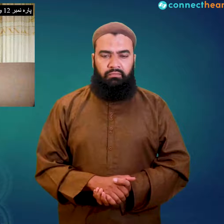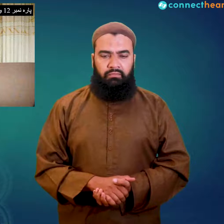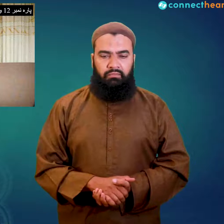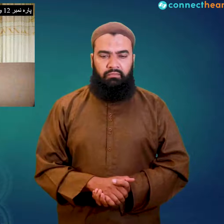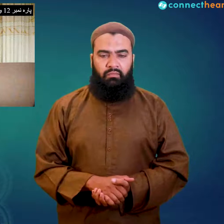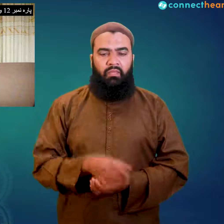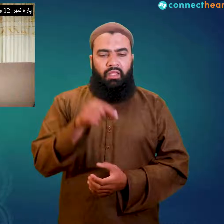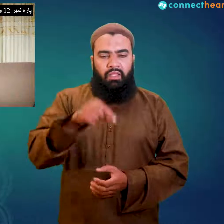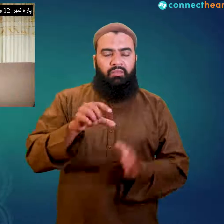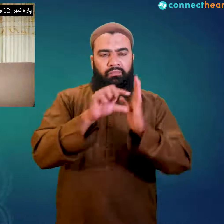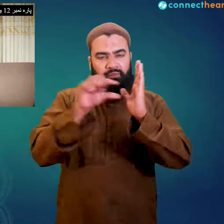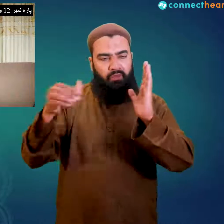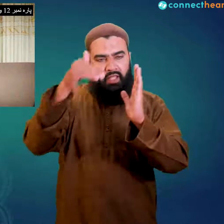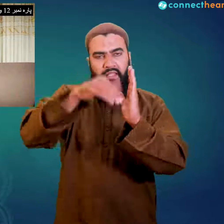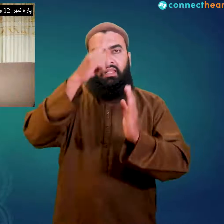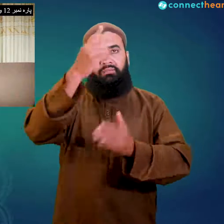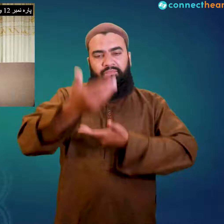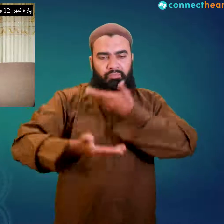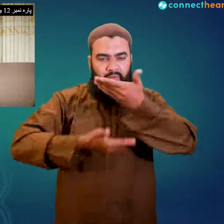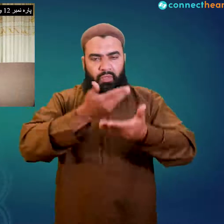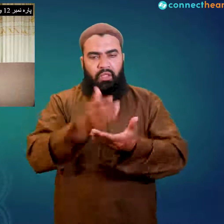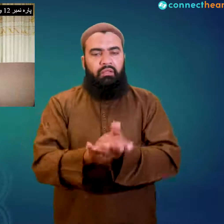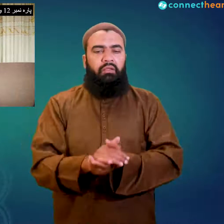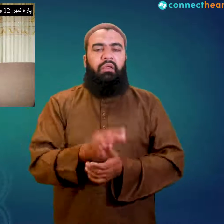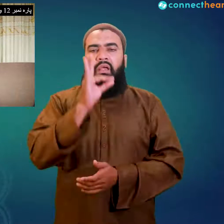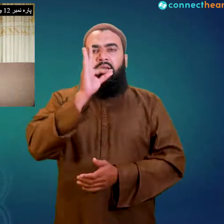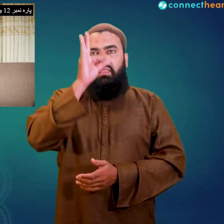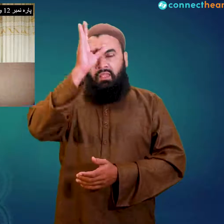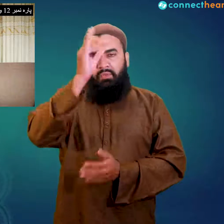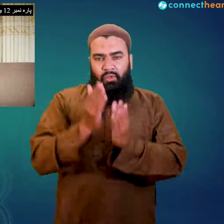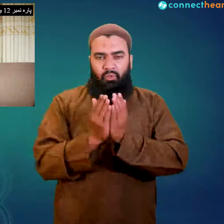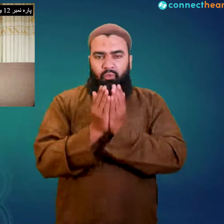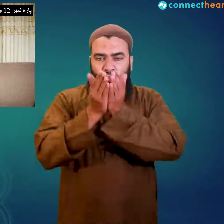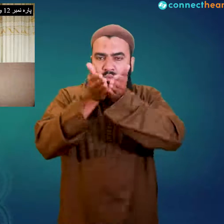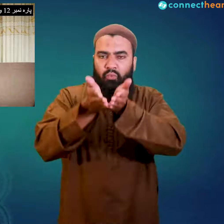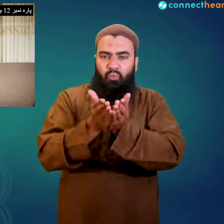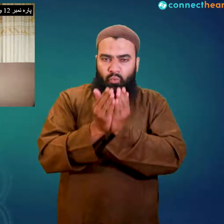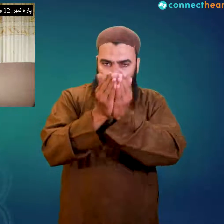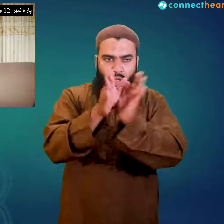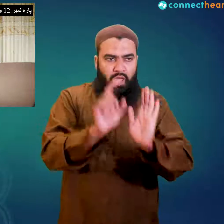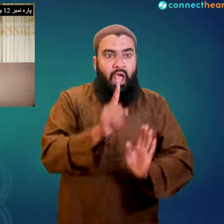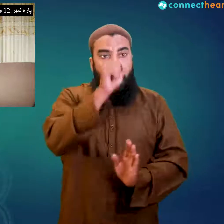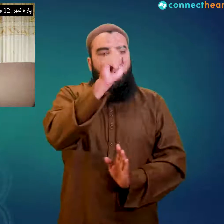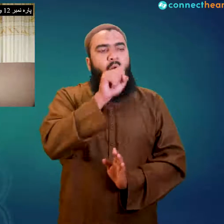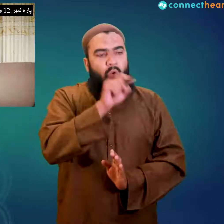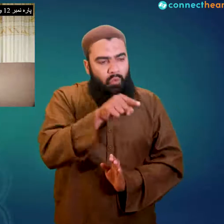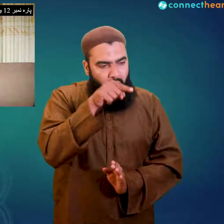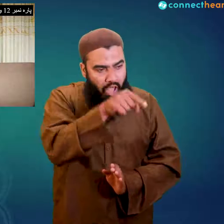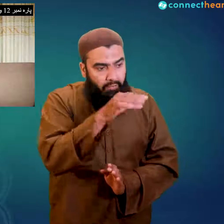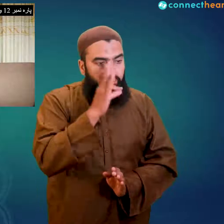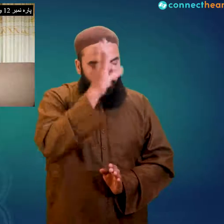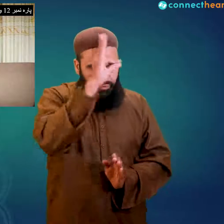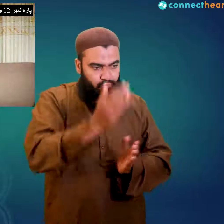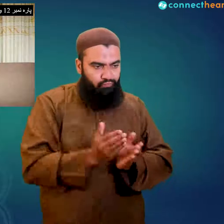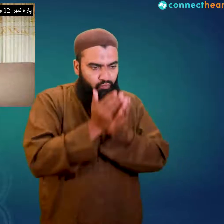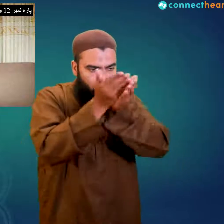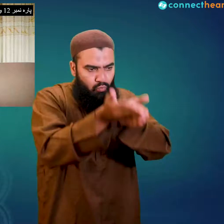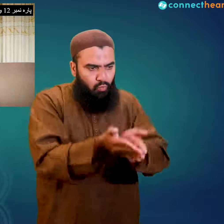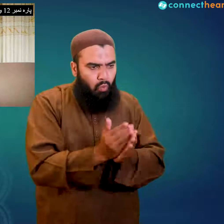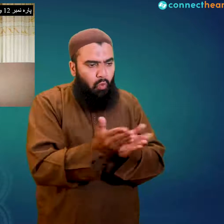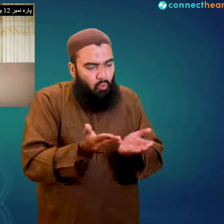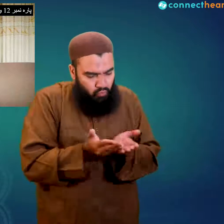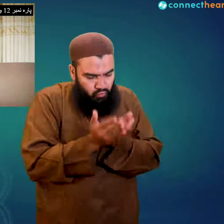كَالْجِبَالِ۔ اسی رکوع میں حضرت نوح علیہ السلام کو کشتی تیار کرنے کا حکم دیا